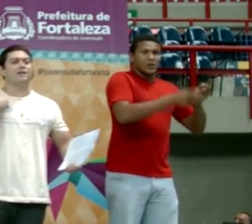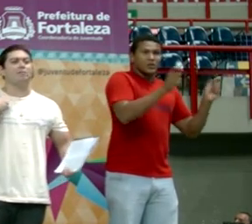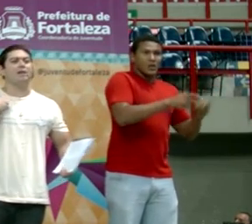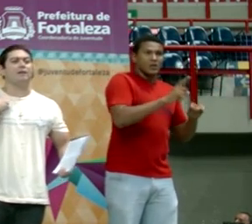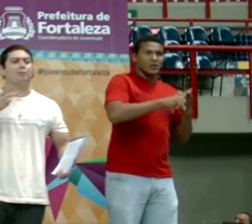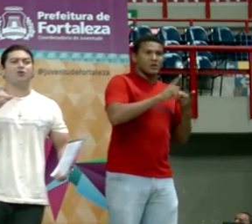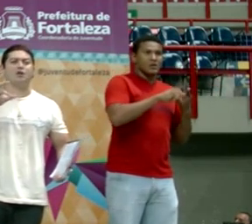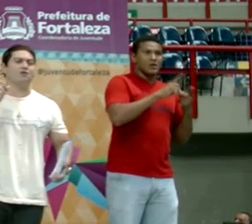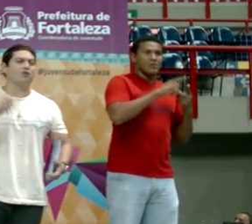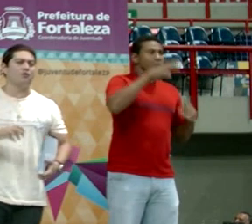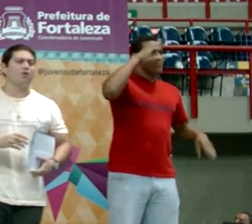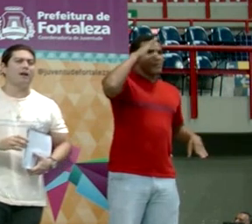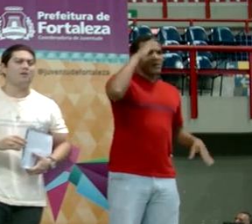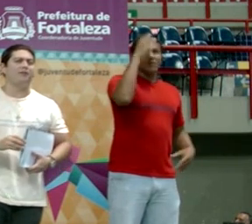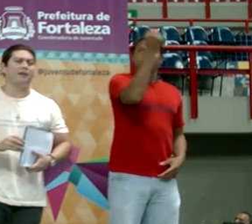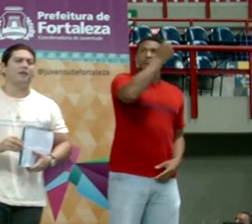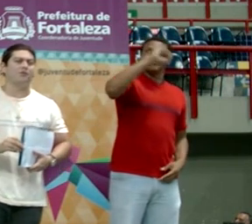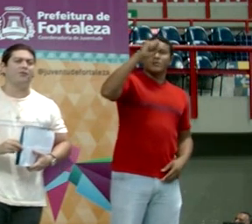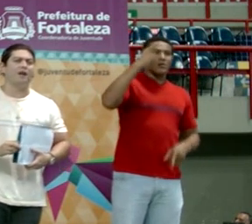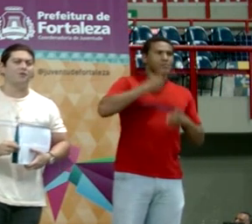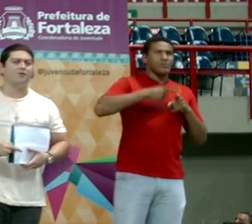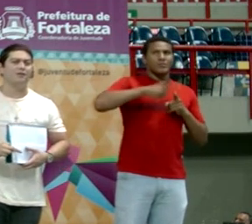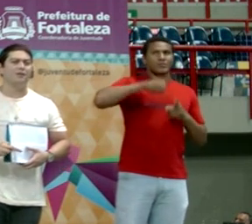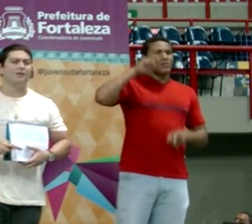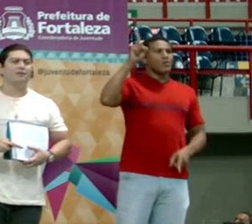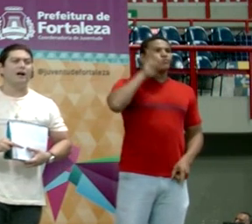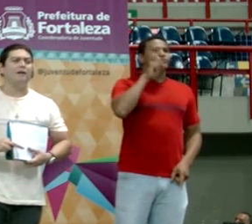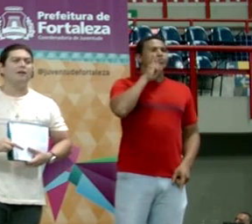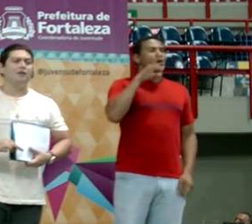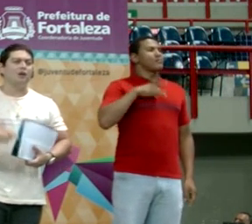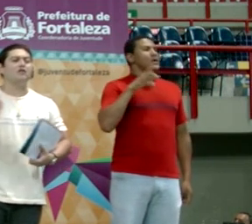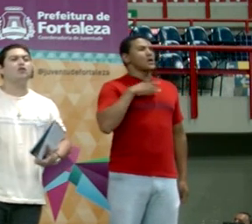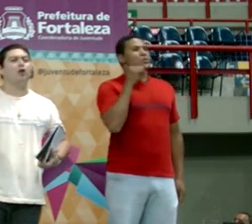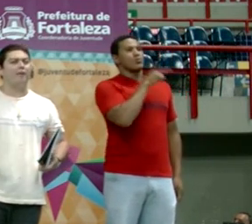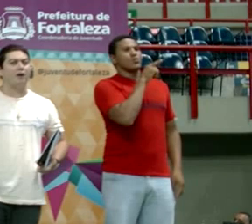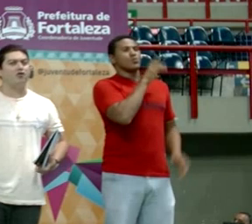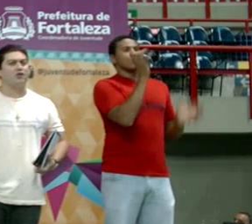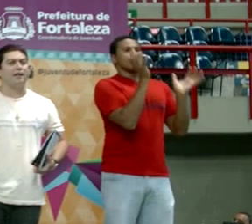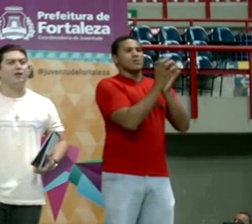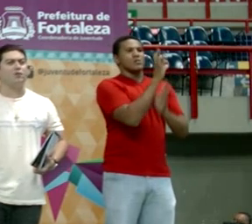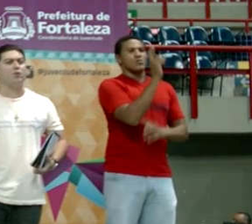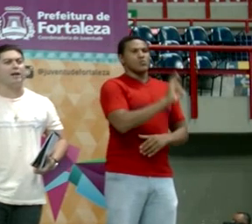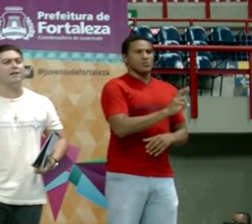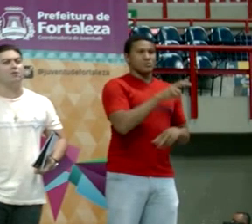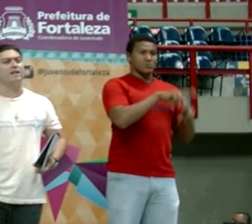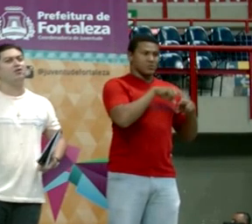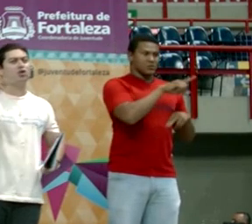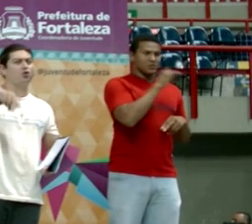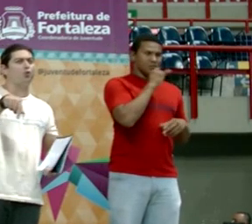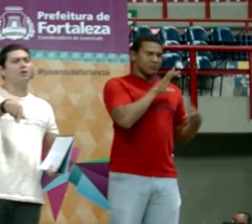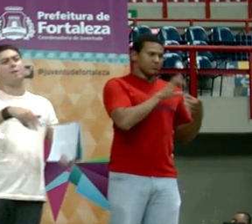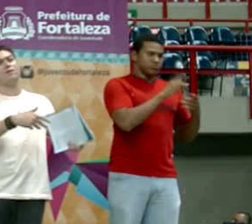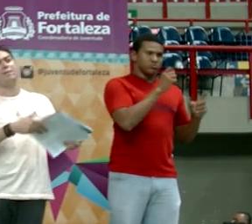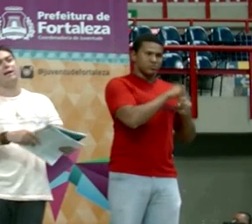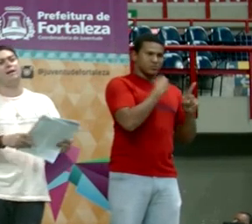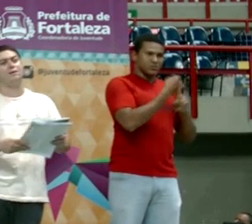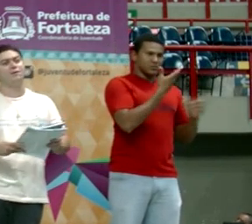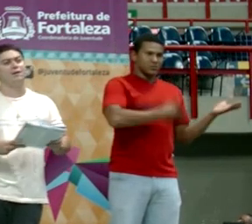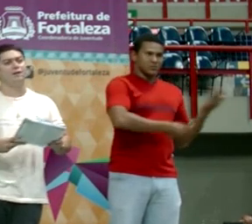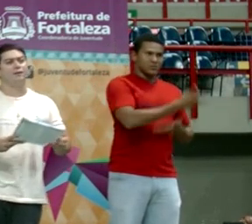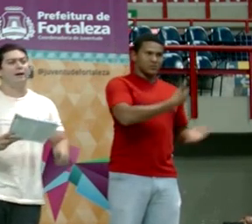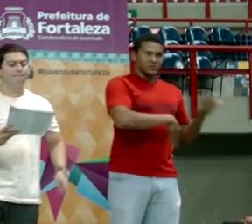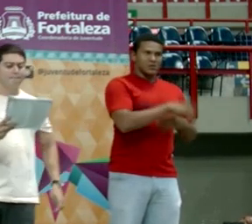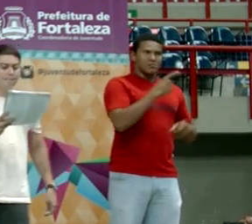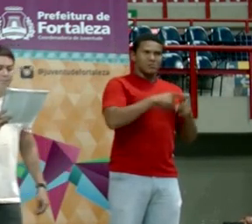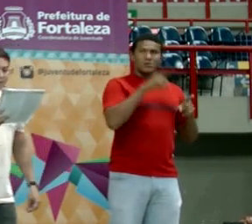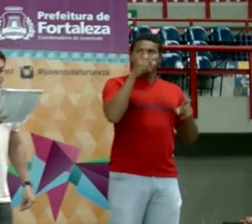e proteção militar, porque os Estados Unidos não tinham coragem de enfrentar os soviéticos. Tá? Então eles se tornaram socialistas porque eles iam ser destruídos pelos